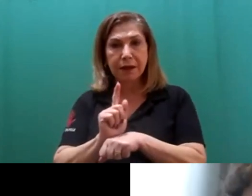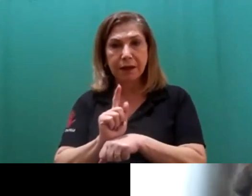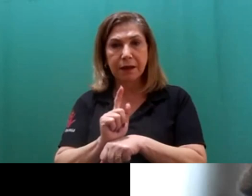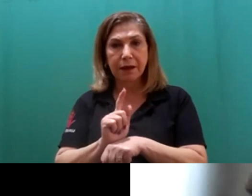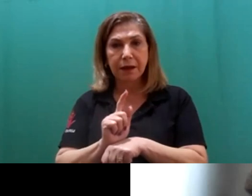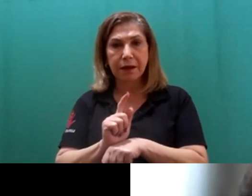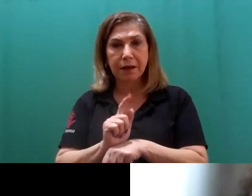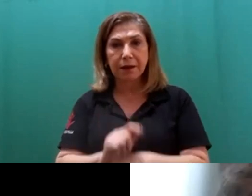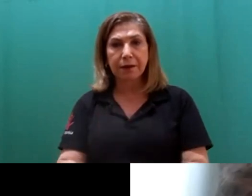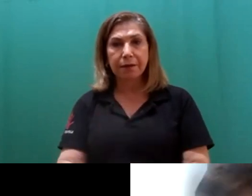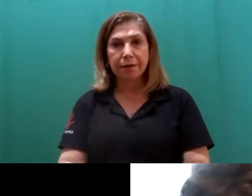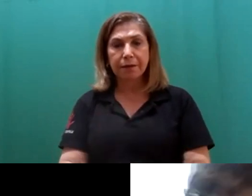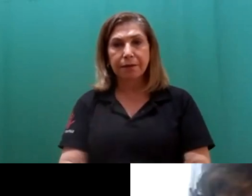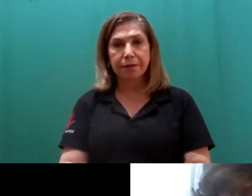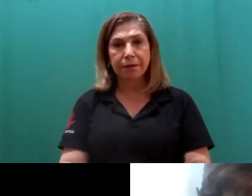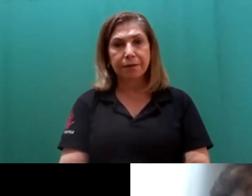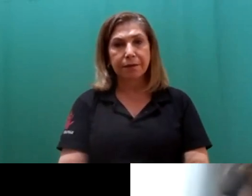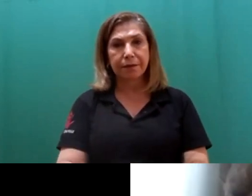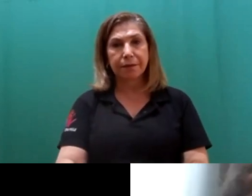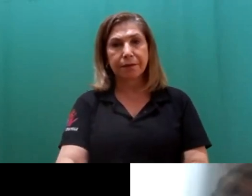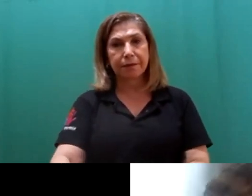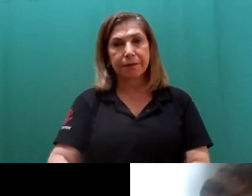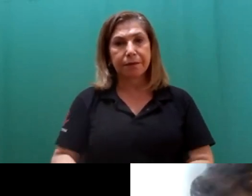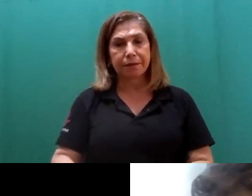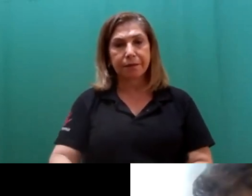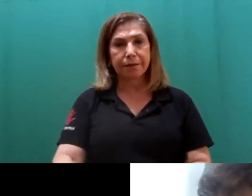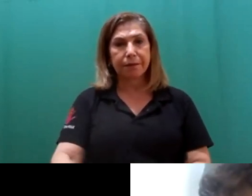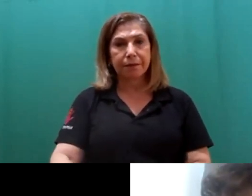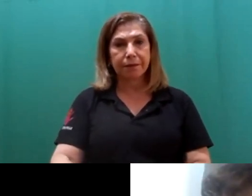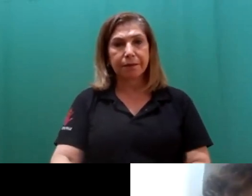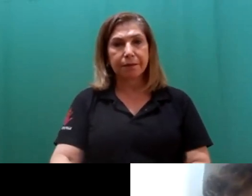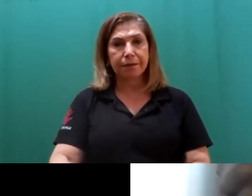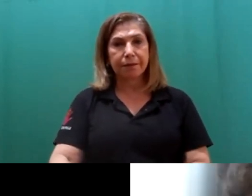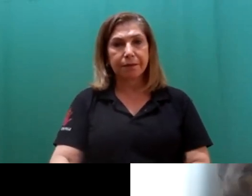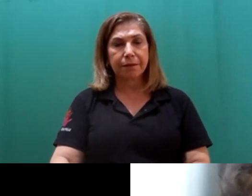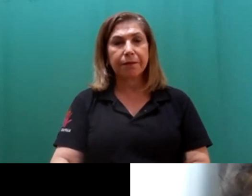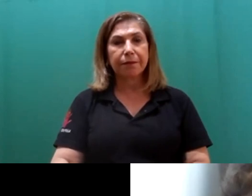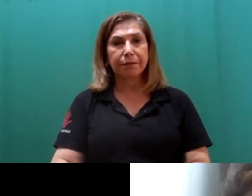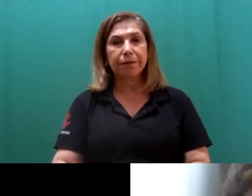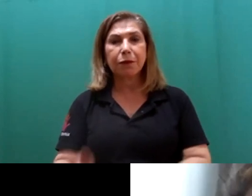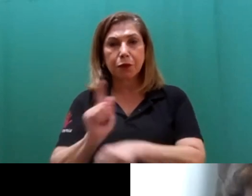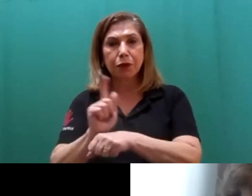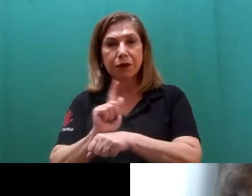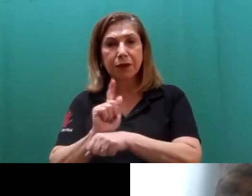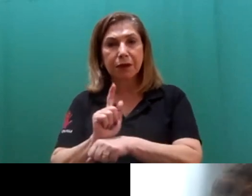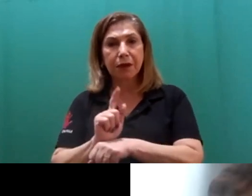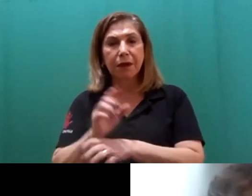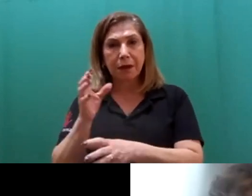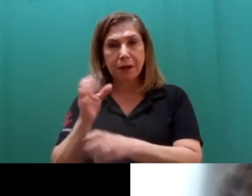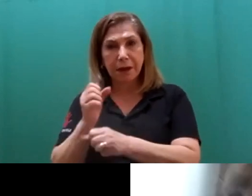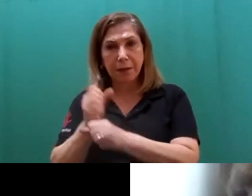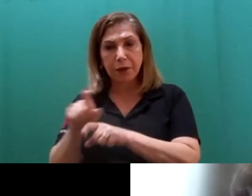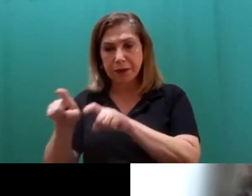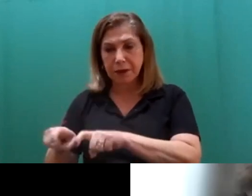but it go again as compost, in the field. So let's start